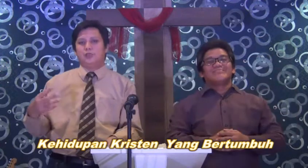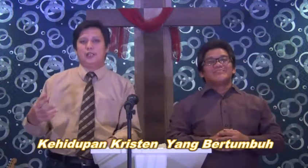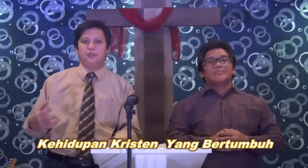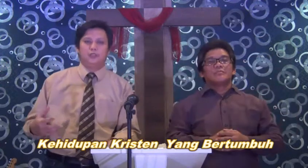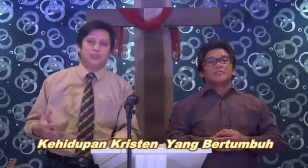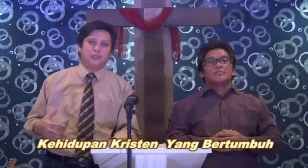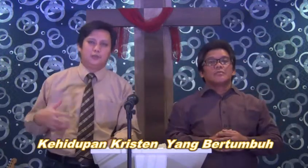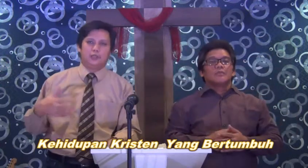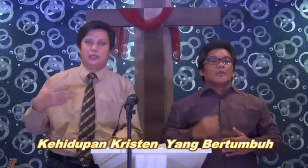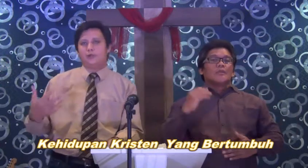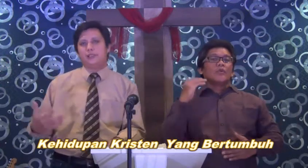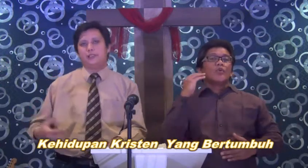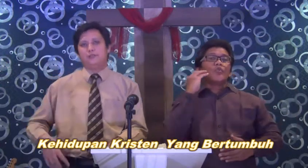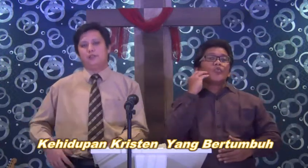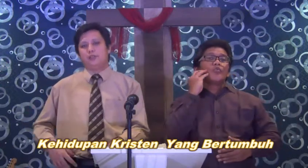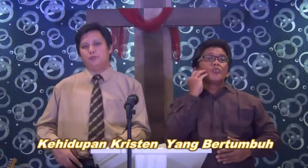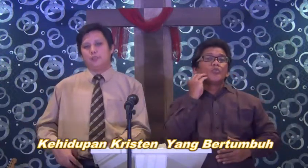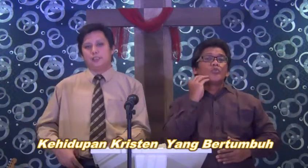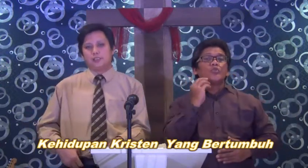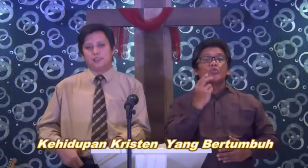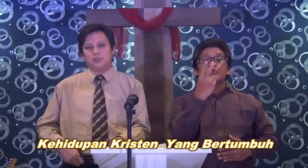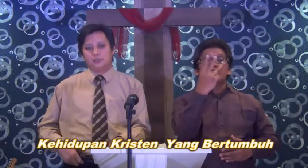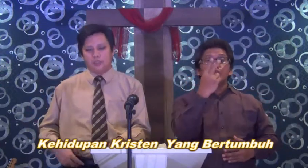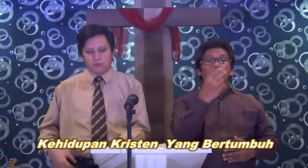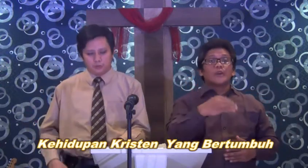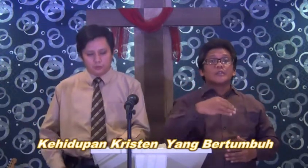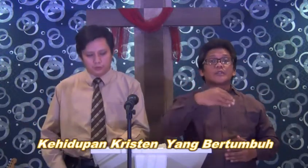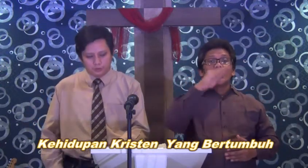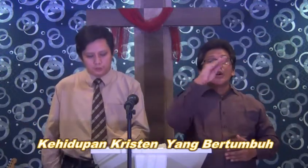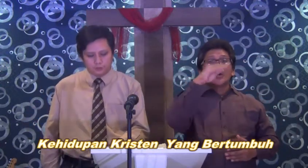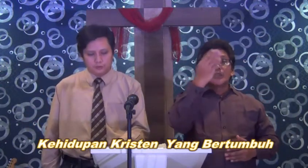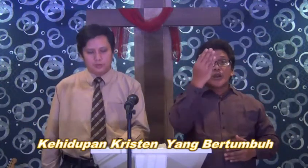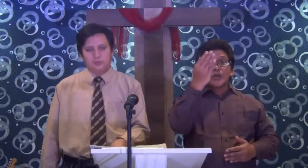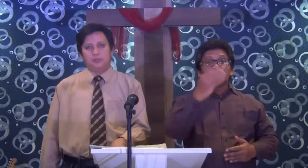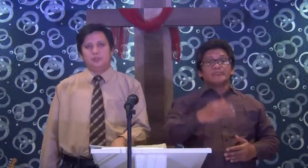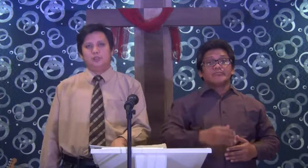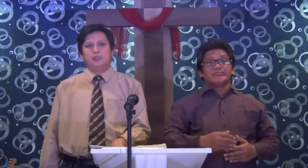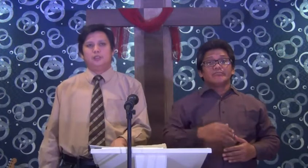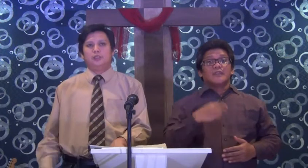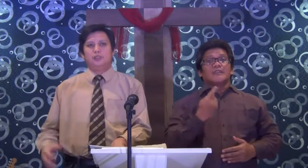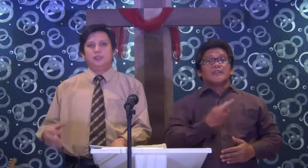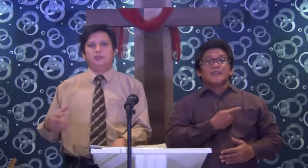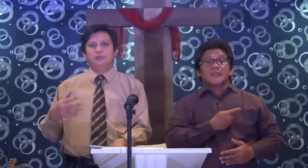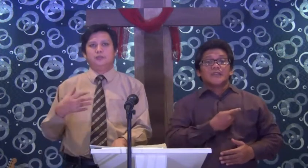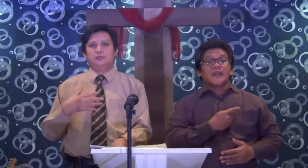Usia 2 tahun kita boleh lewati melalui komunitas Tunarungu.